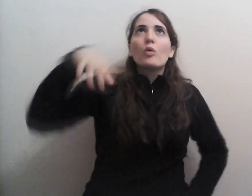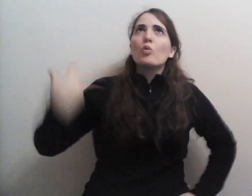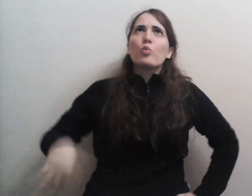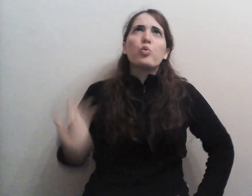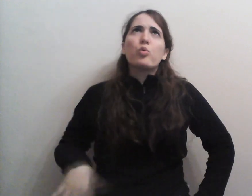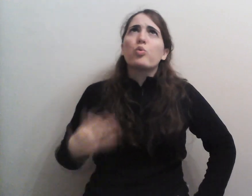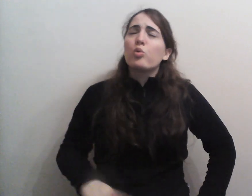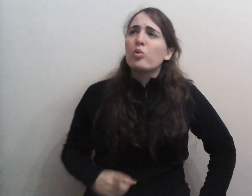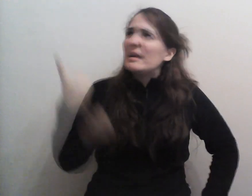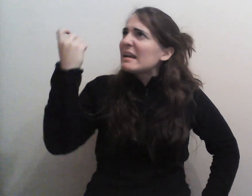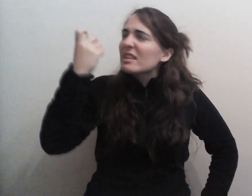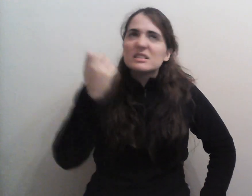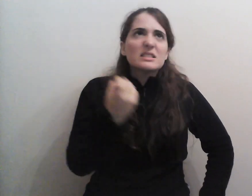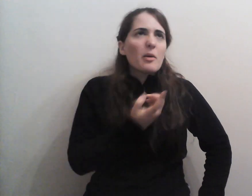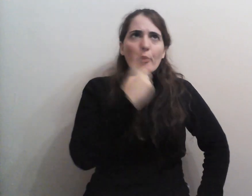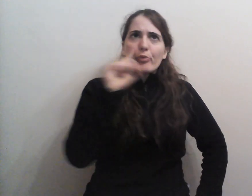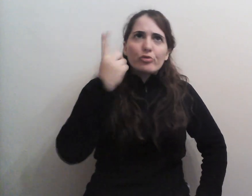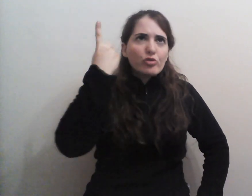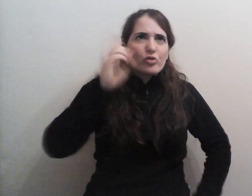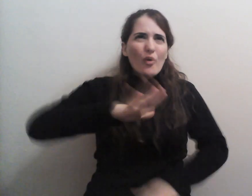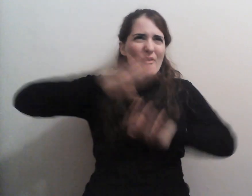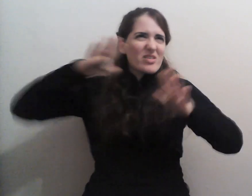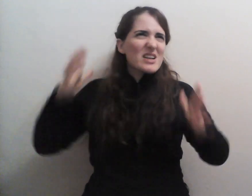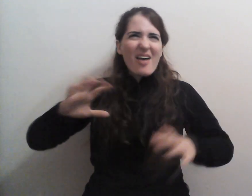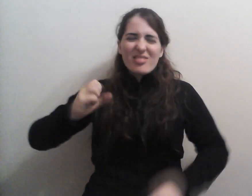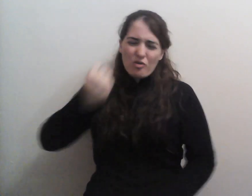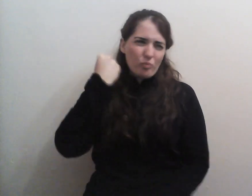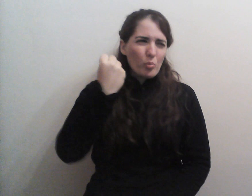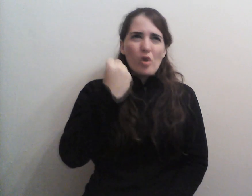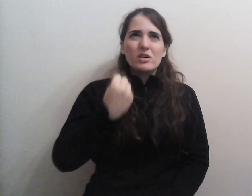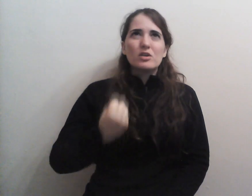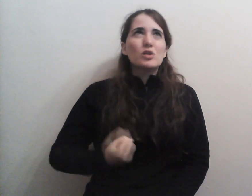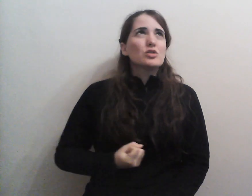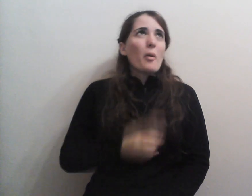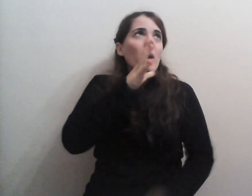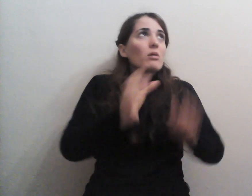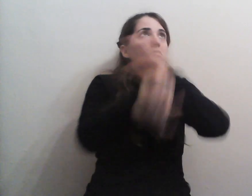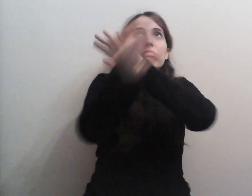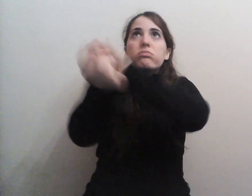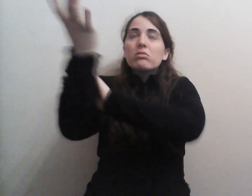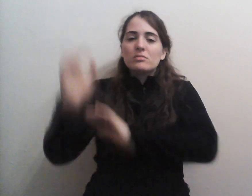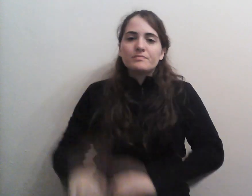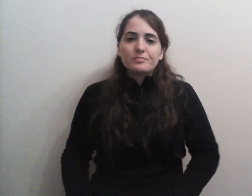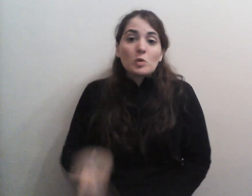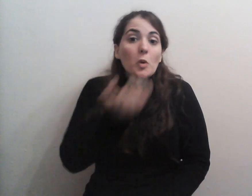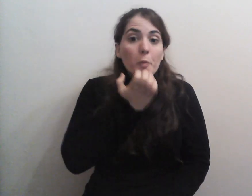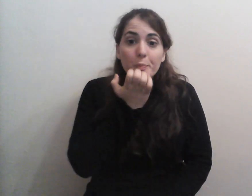necesitamos un tipo de Dios para crear todo. Entonces, Dios tendría que ser grande, poderoso. O incluso vemos el teos del universo, ¿no? El diseño,